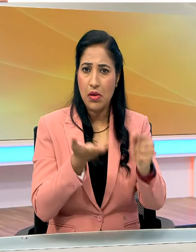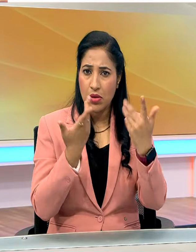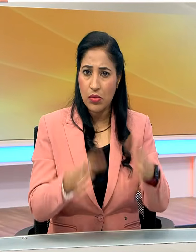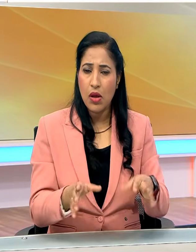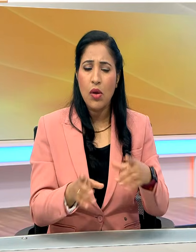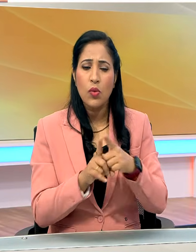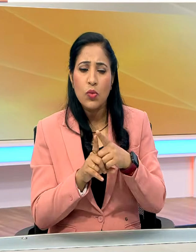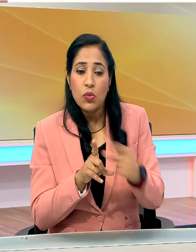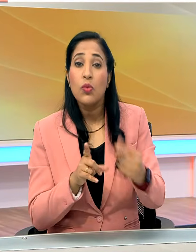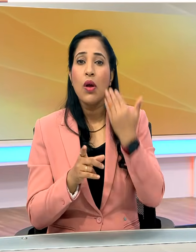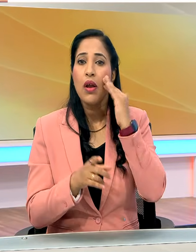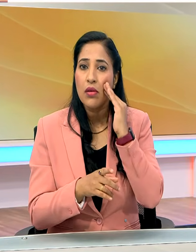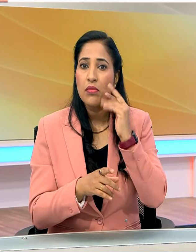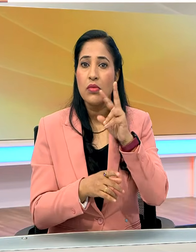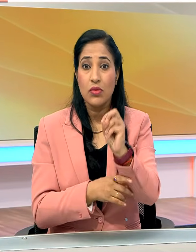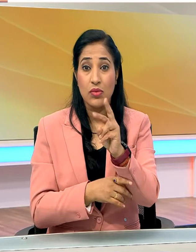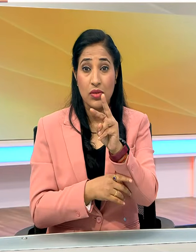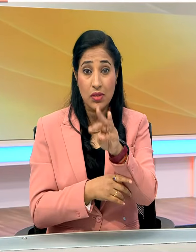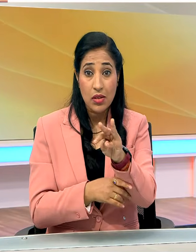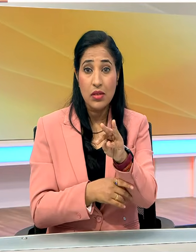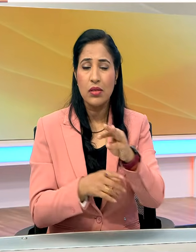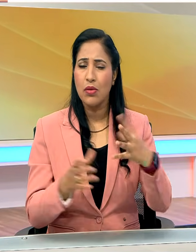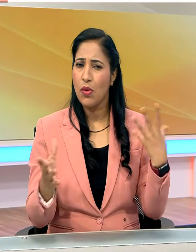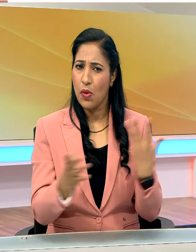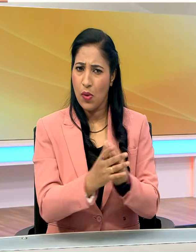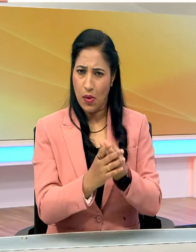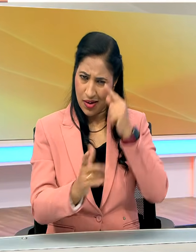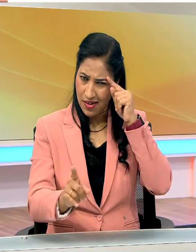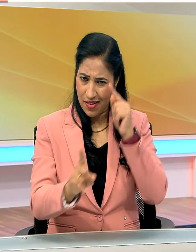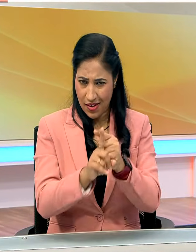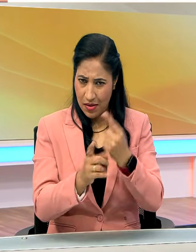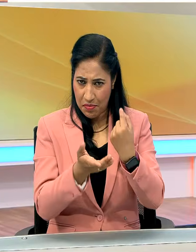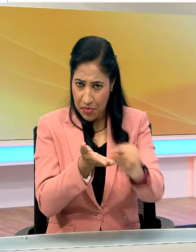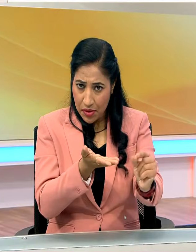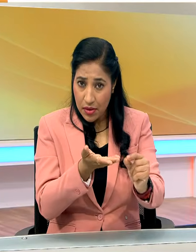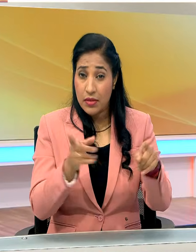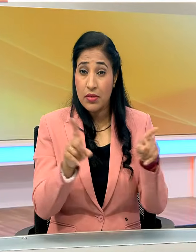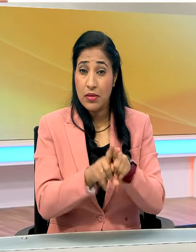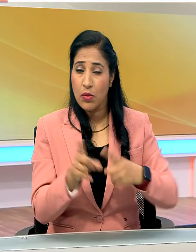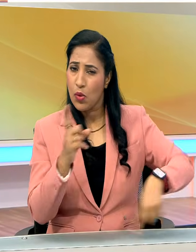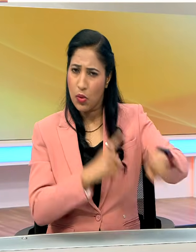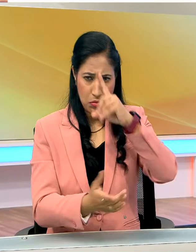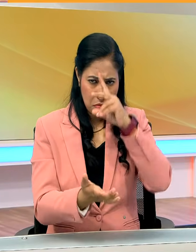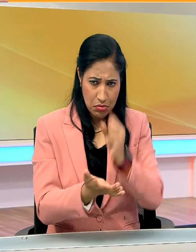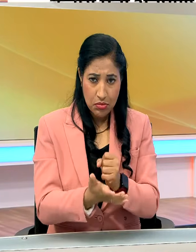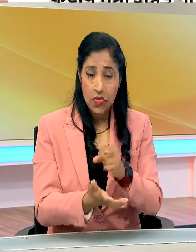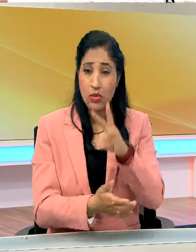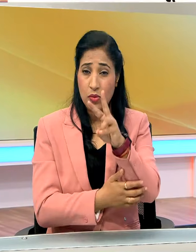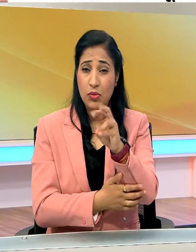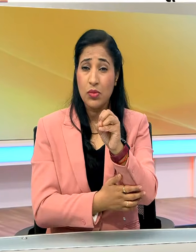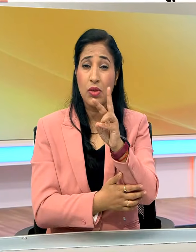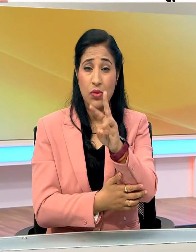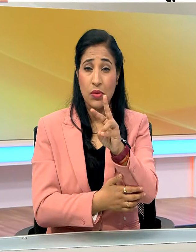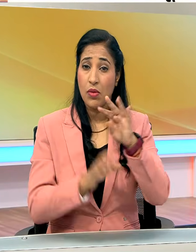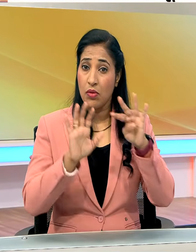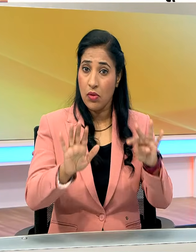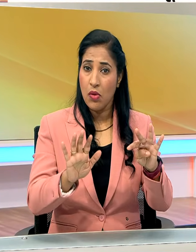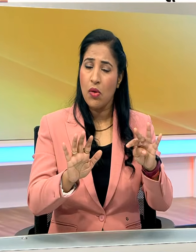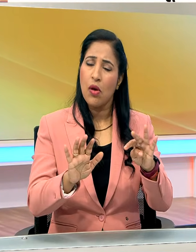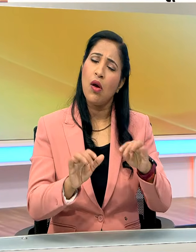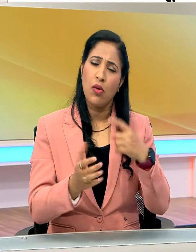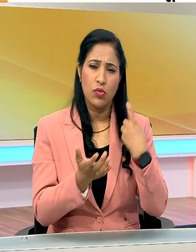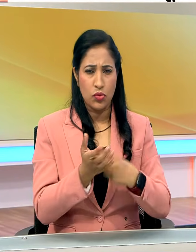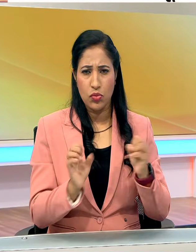कब होगा। 2023 में जिस तरह से सर्वसम्मत से ये लागू हुआ और उस समय ये तय हुआ था 2029 में ये लागू